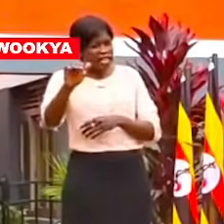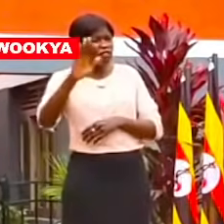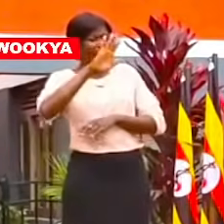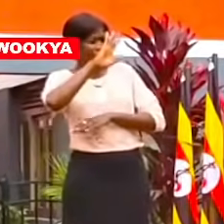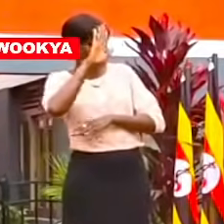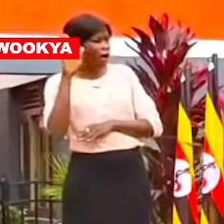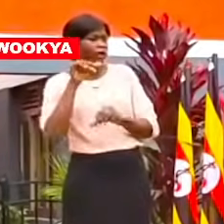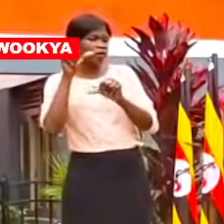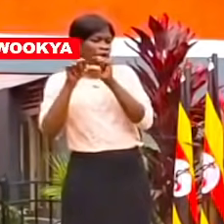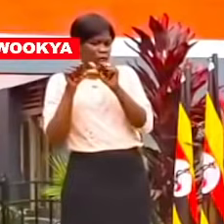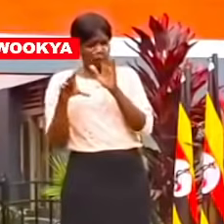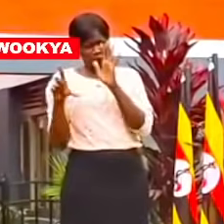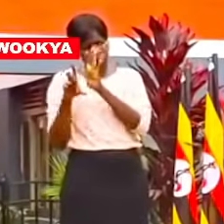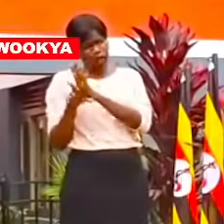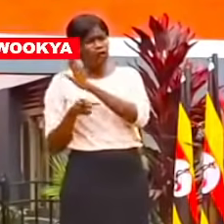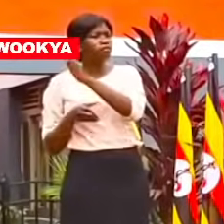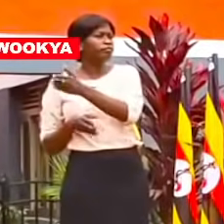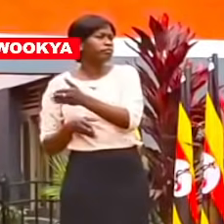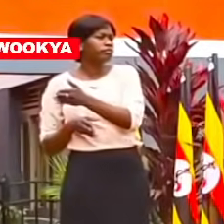So ffe tugamba nti